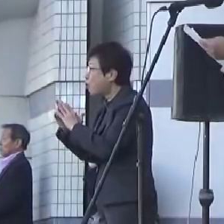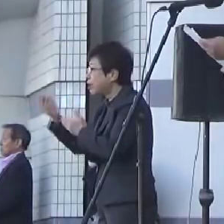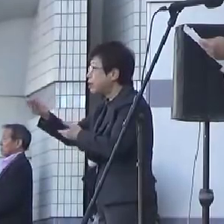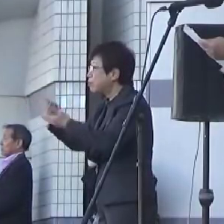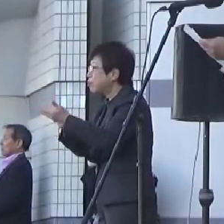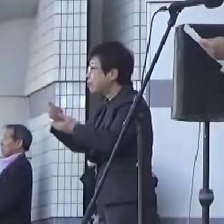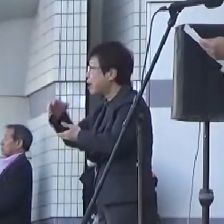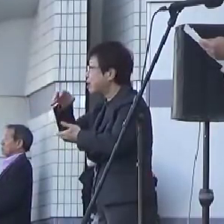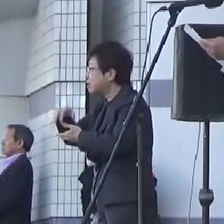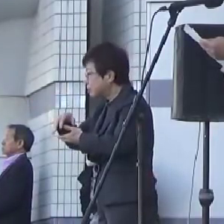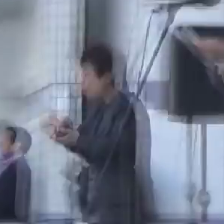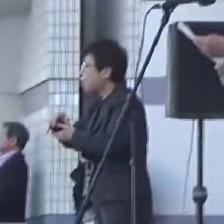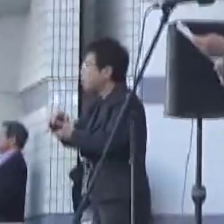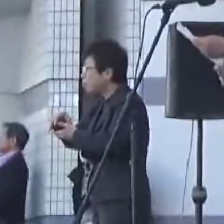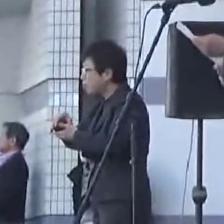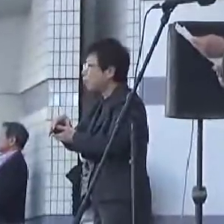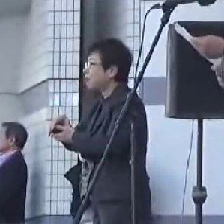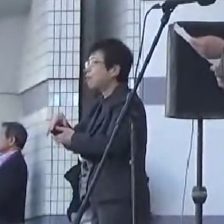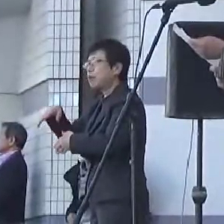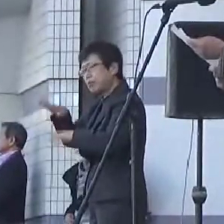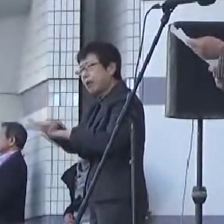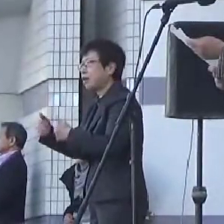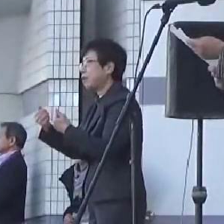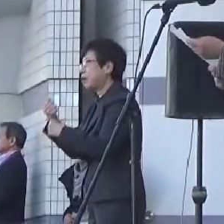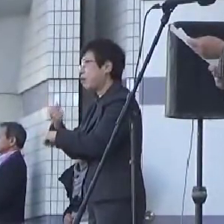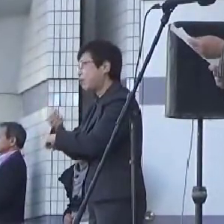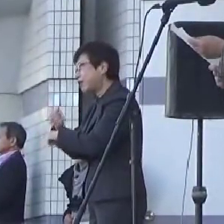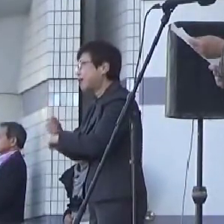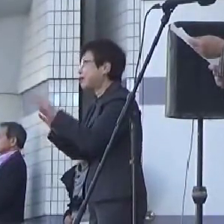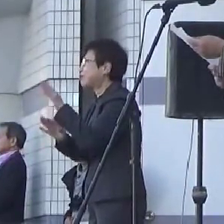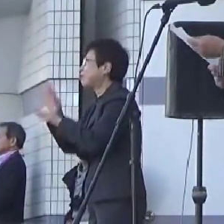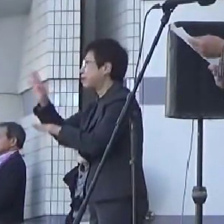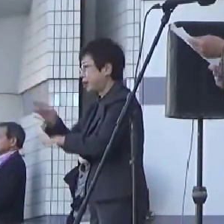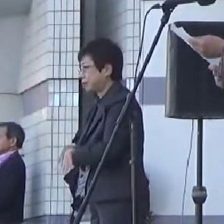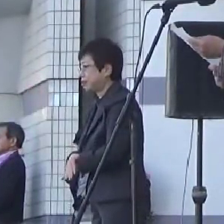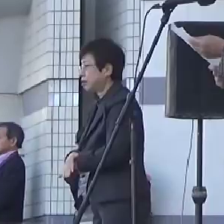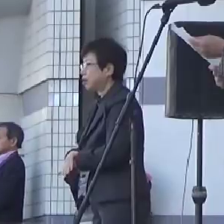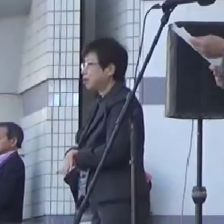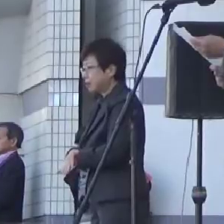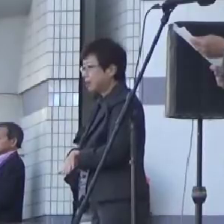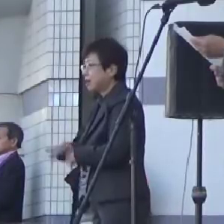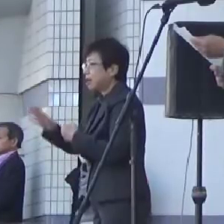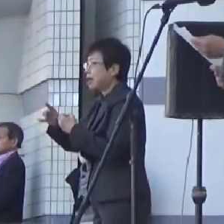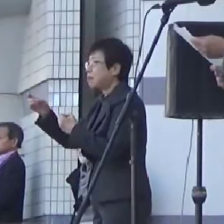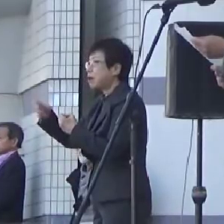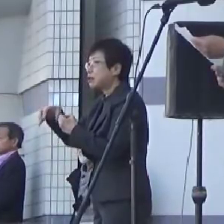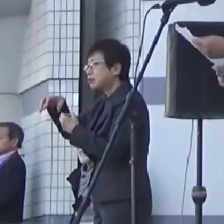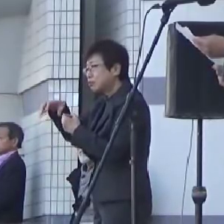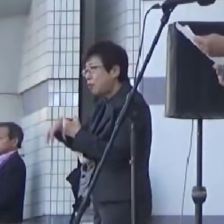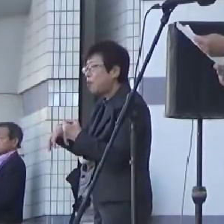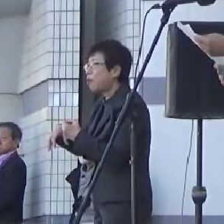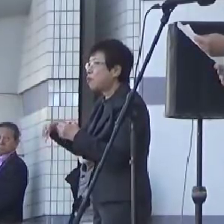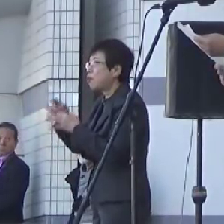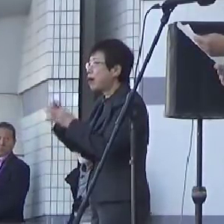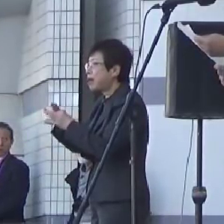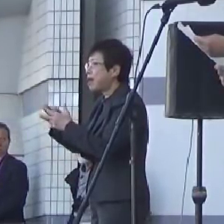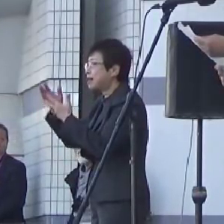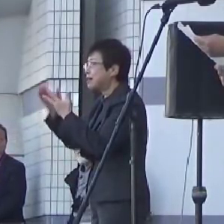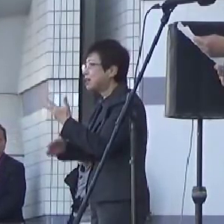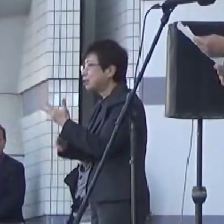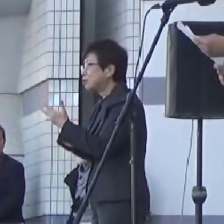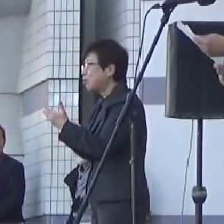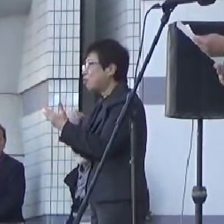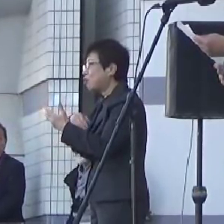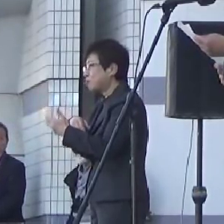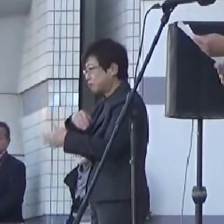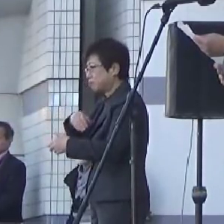発の大きな声の前には困難です。原発や関連施設の老朽化、廃炉作業の遅